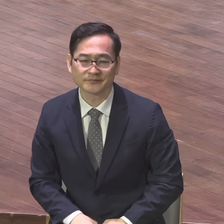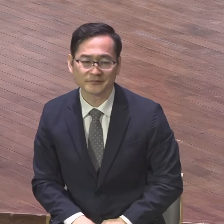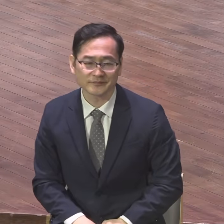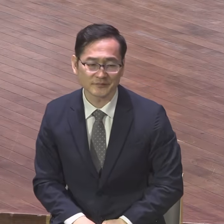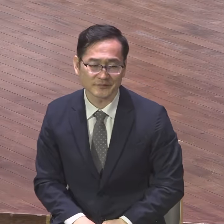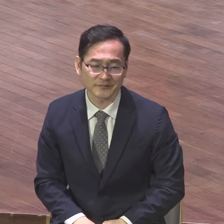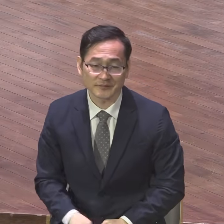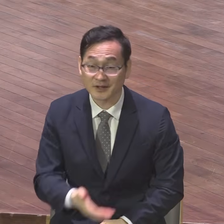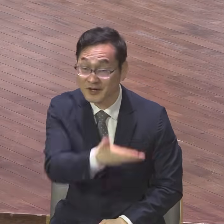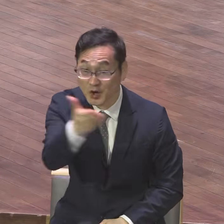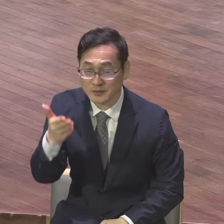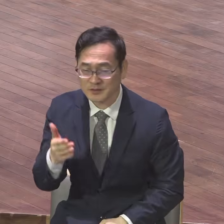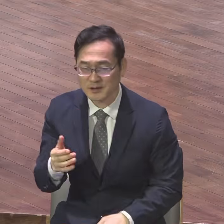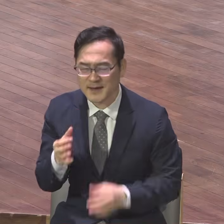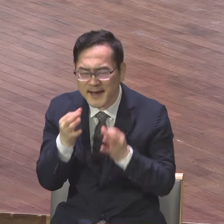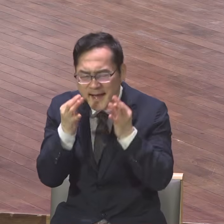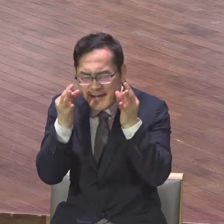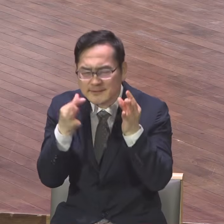금식한 적 있어요?